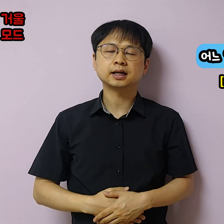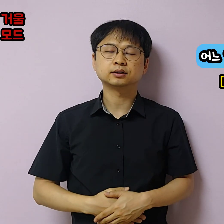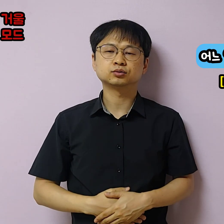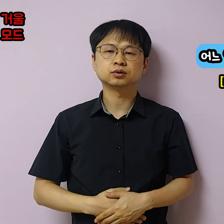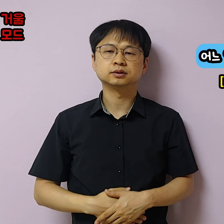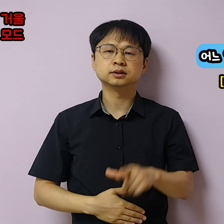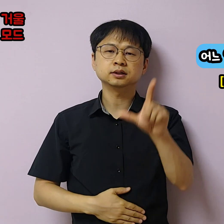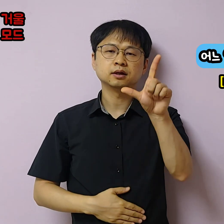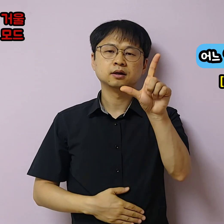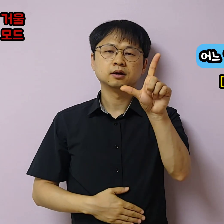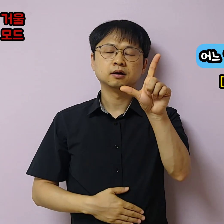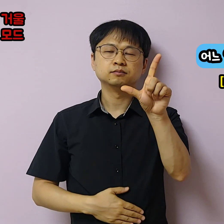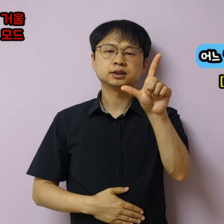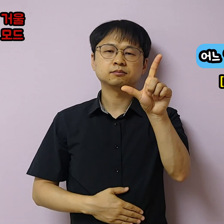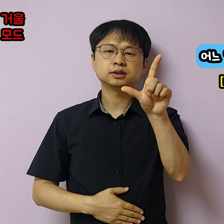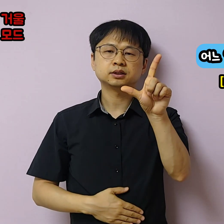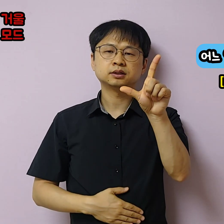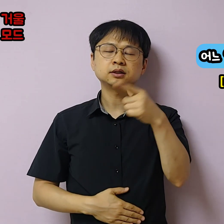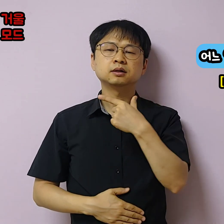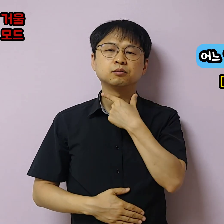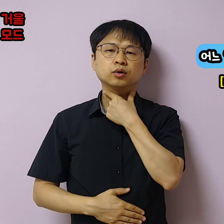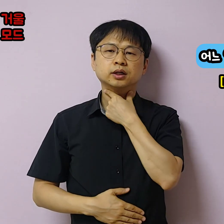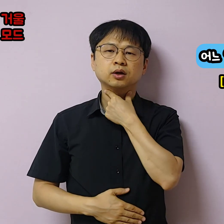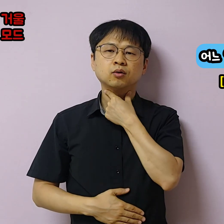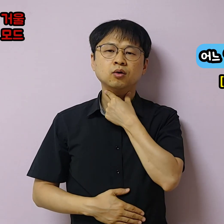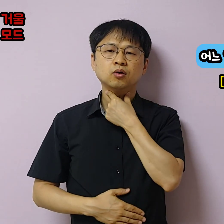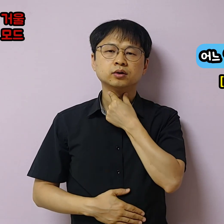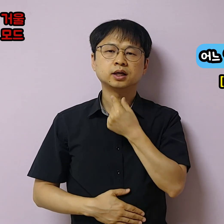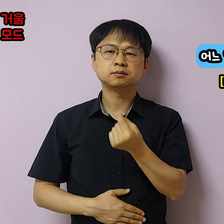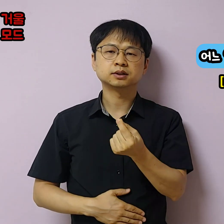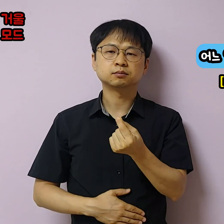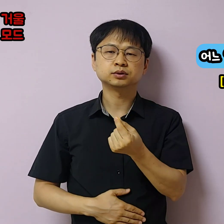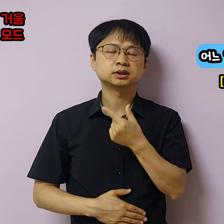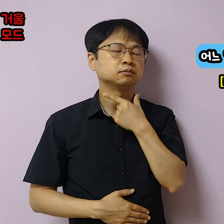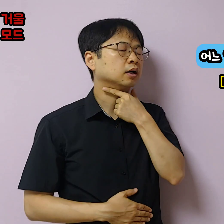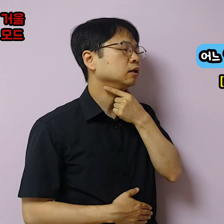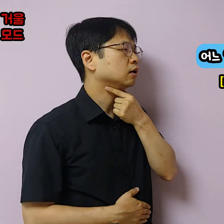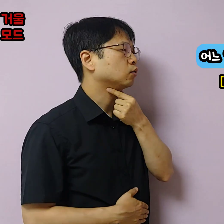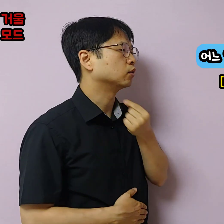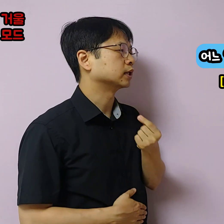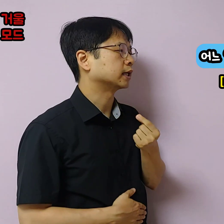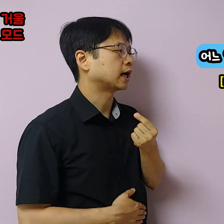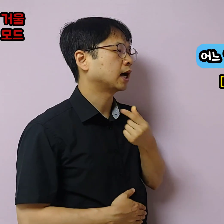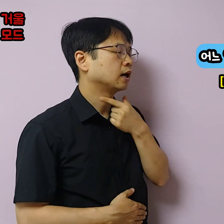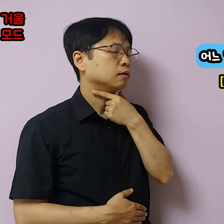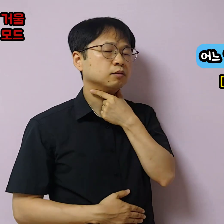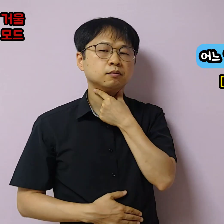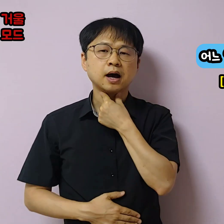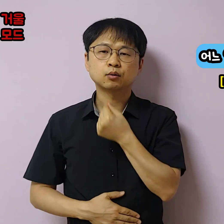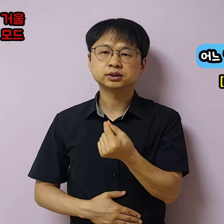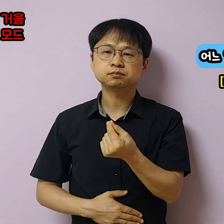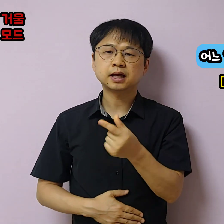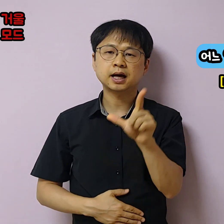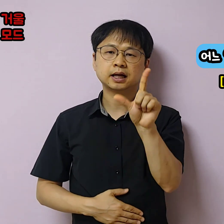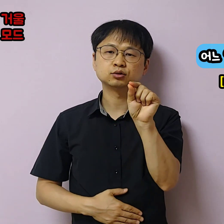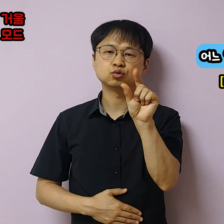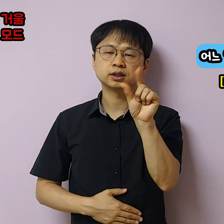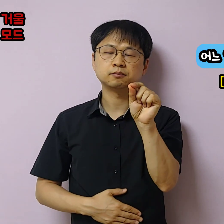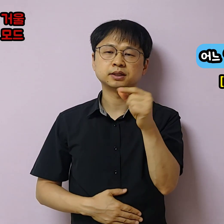원하다라는 수어는 엄지검지를 목에 대고 내리면서 붙이시면 원하다 뭐뭐 하고 싶다라는 수어가